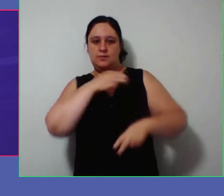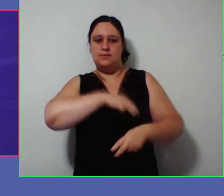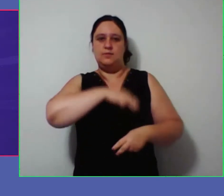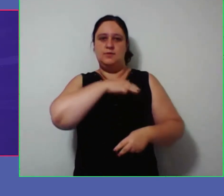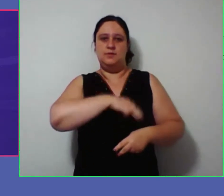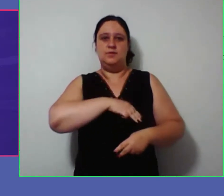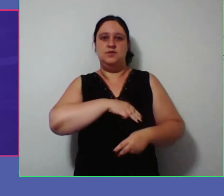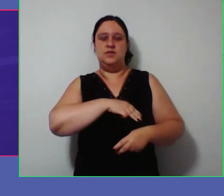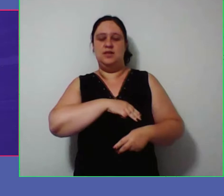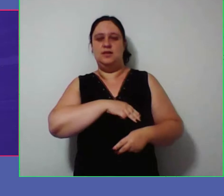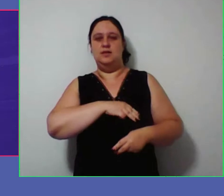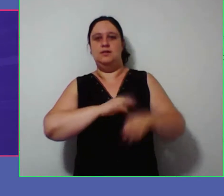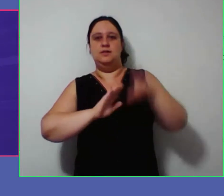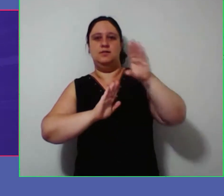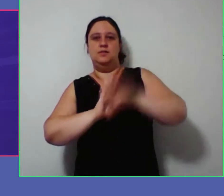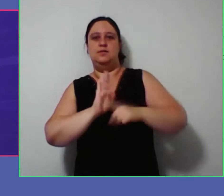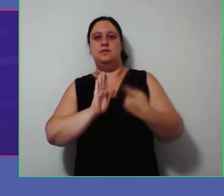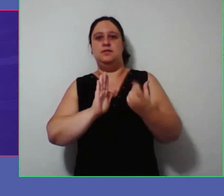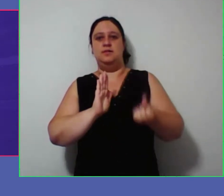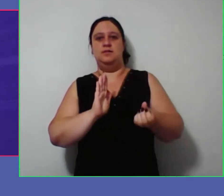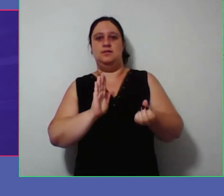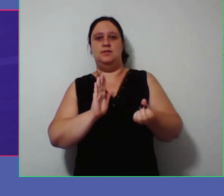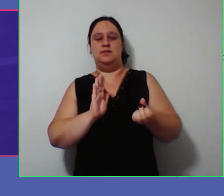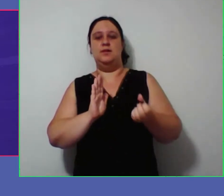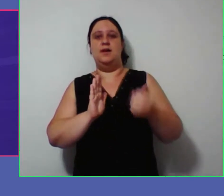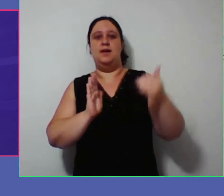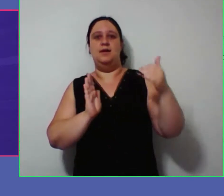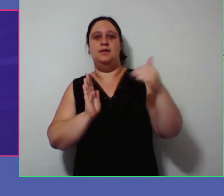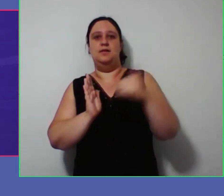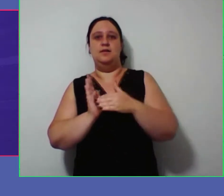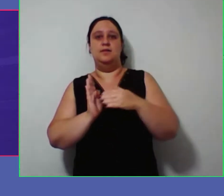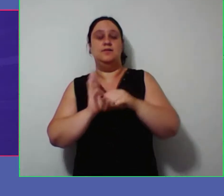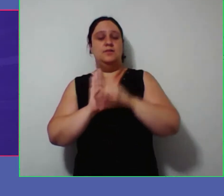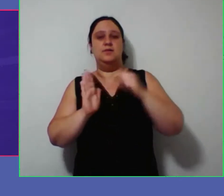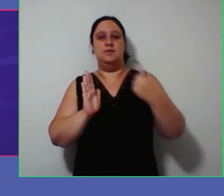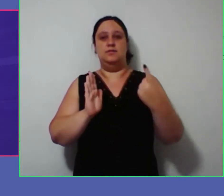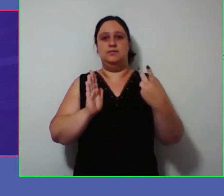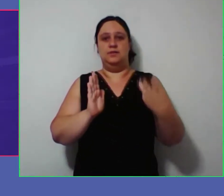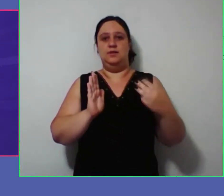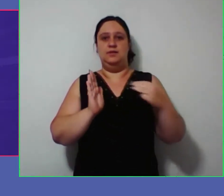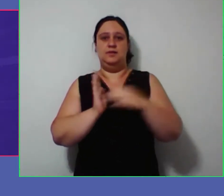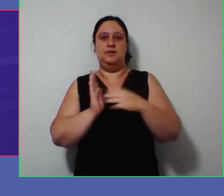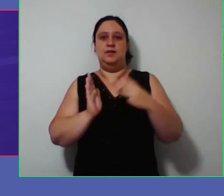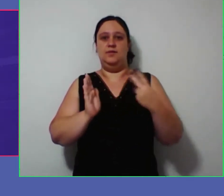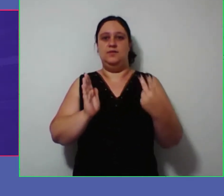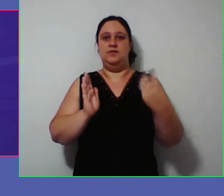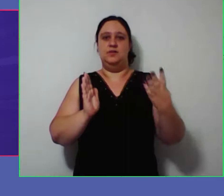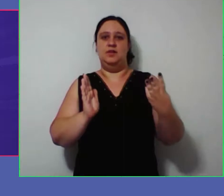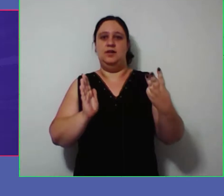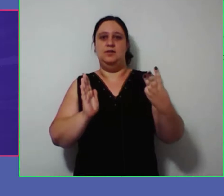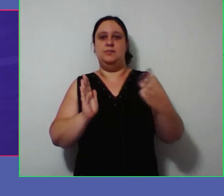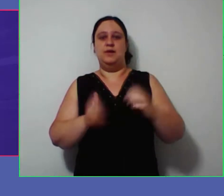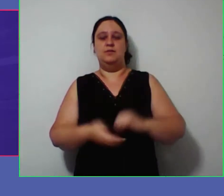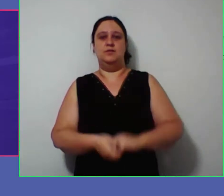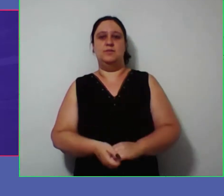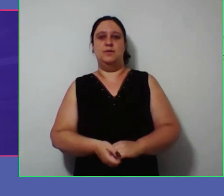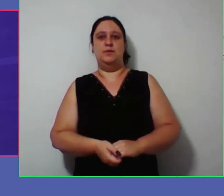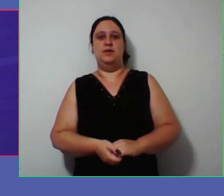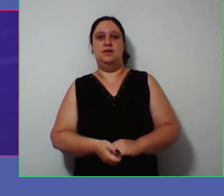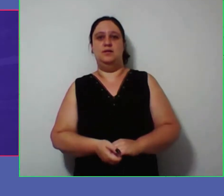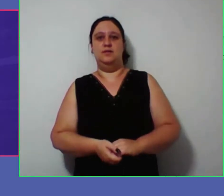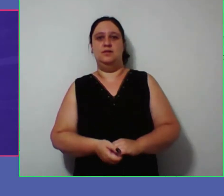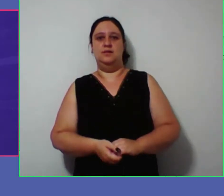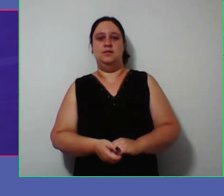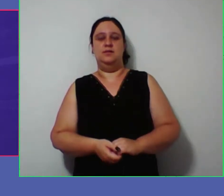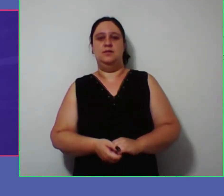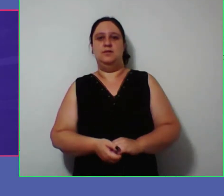versículos de 13 até 23. Como hoje está sendo